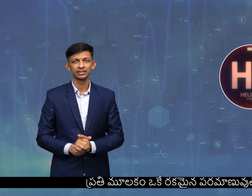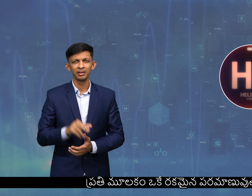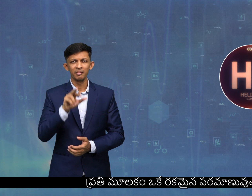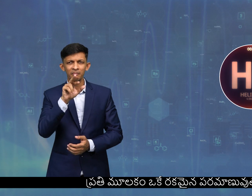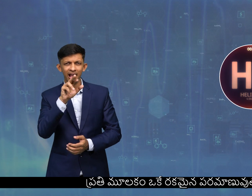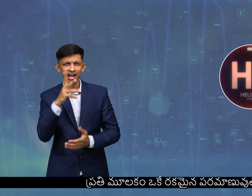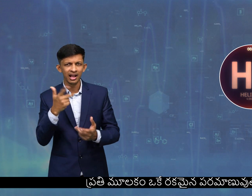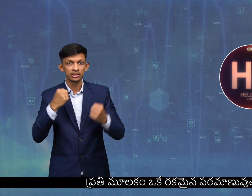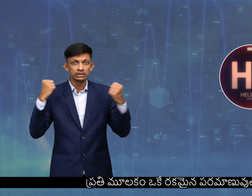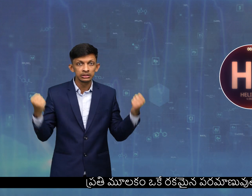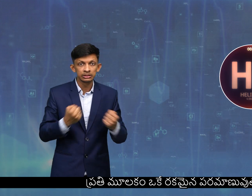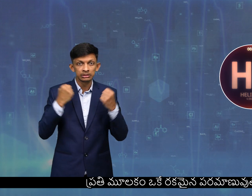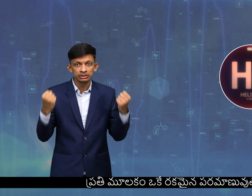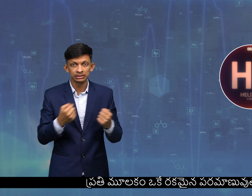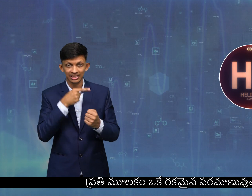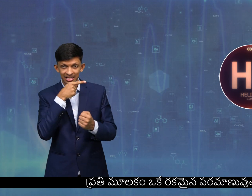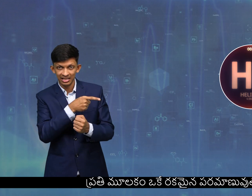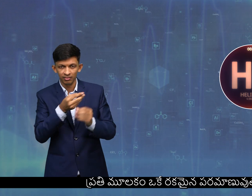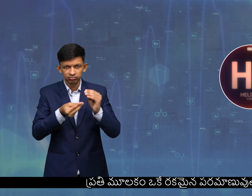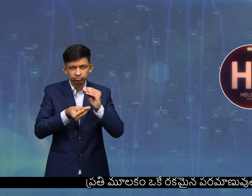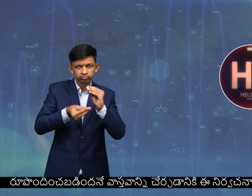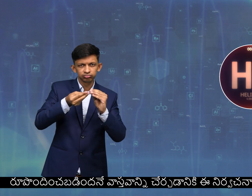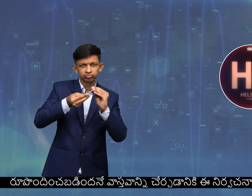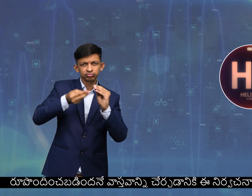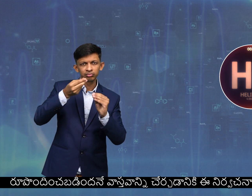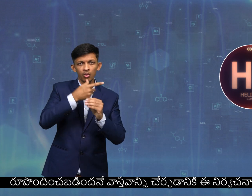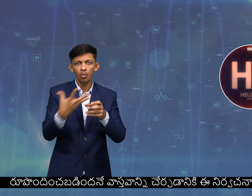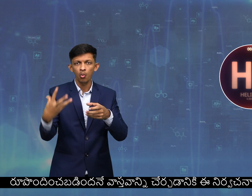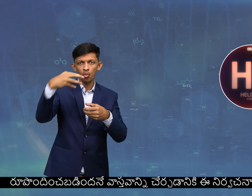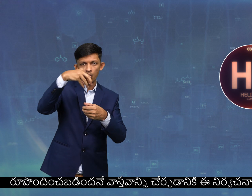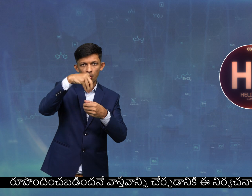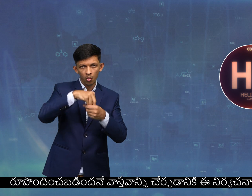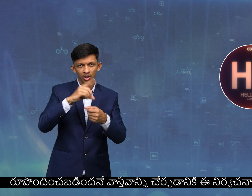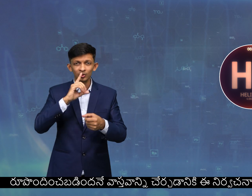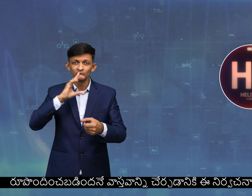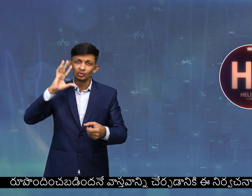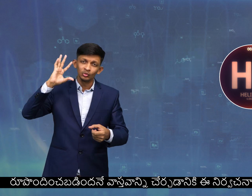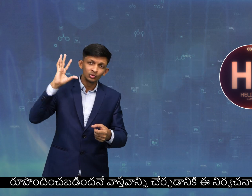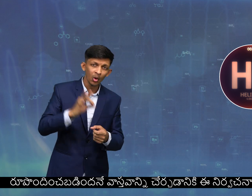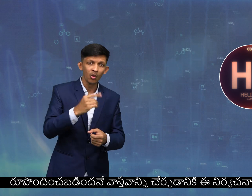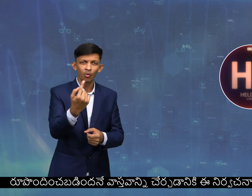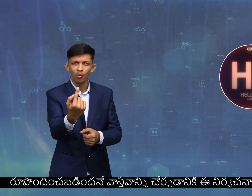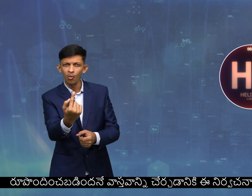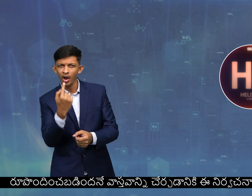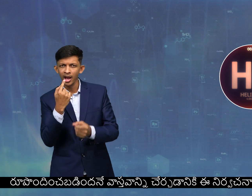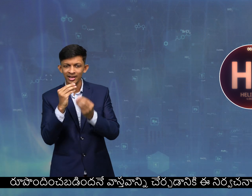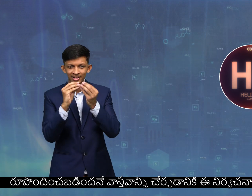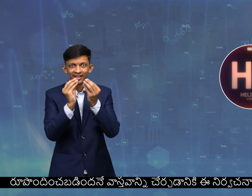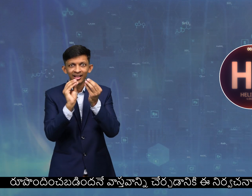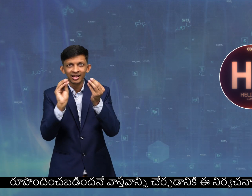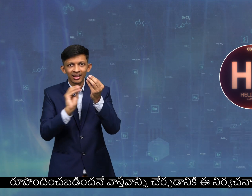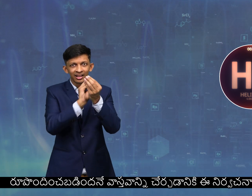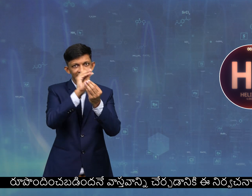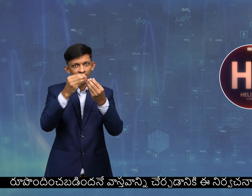ప్రతి మూలకం ఒకే రకమైన పరమాణువుతో రూపొందించబడిందనే వాస్తవాన్ని చేర్చడానికి